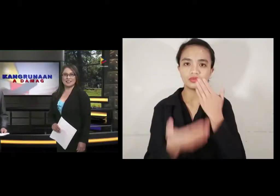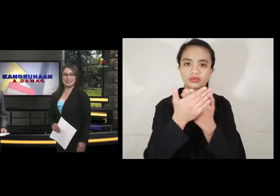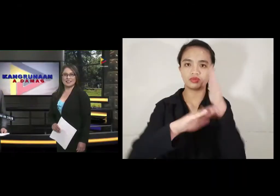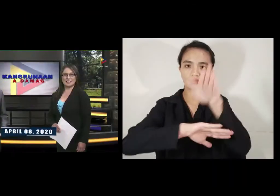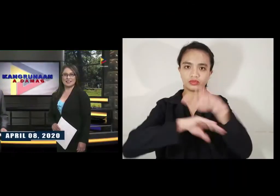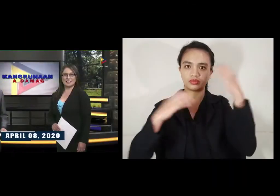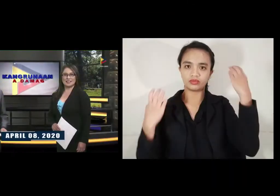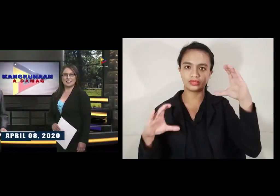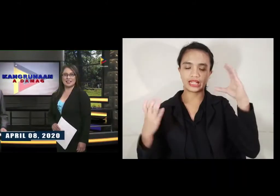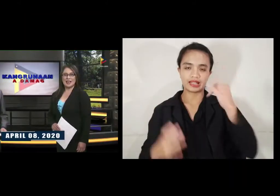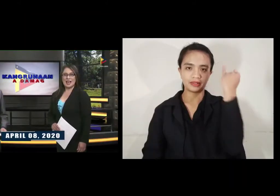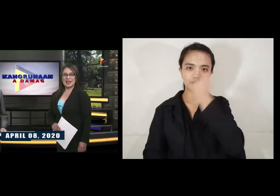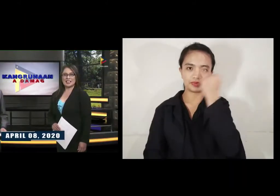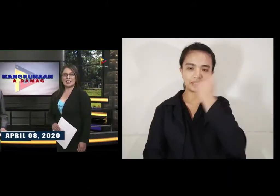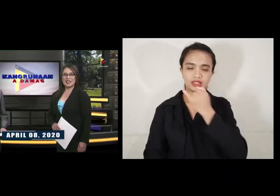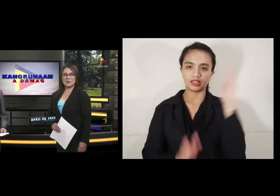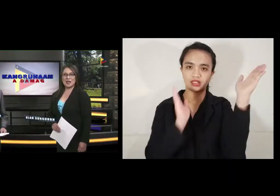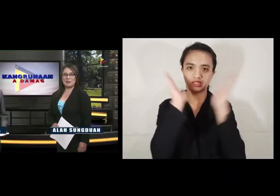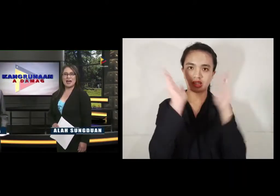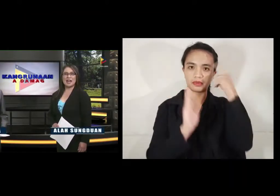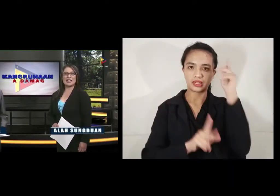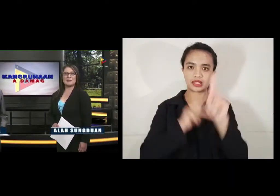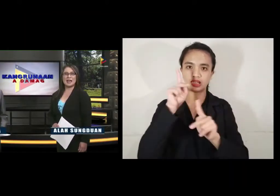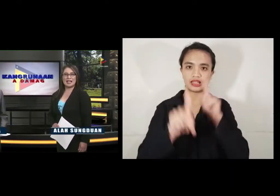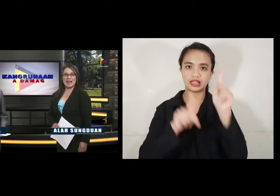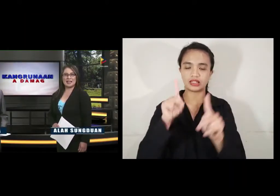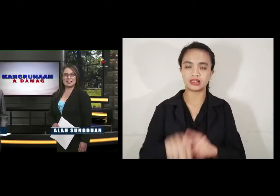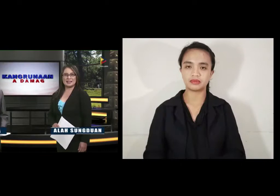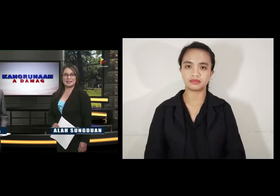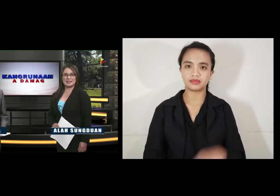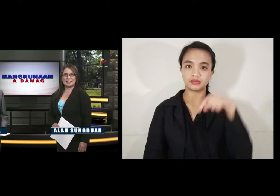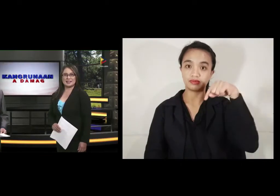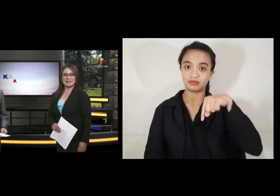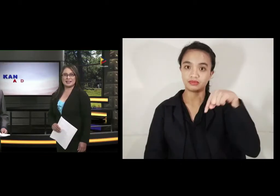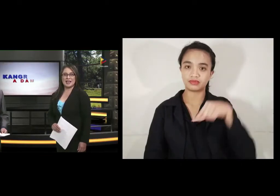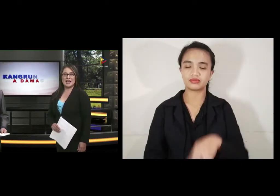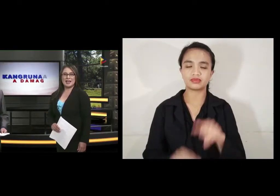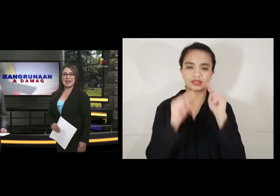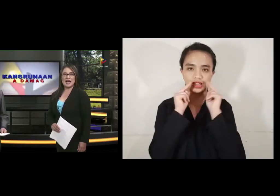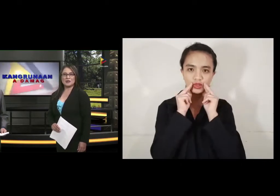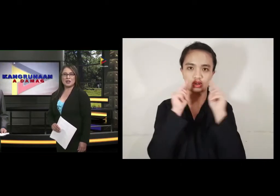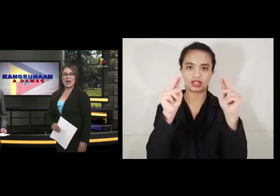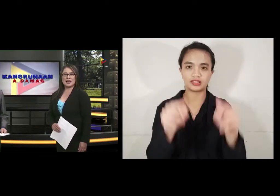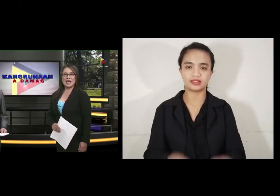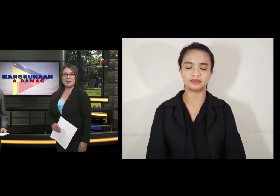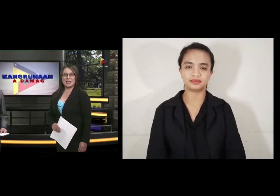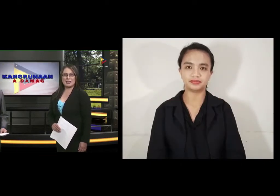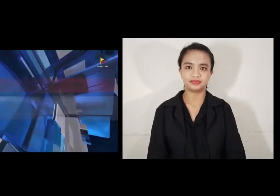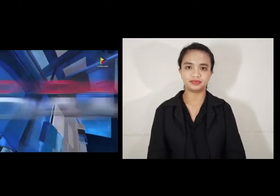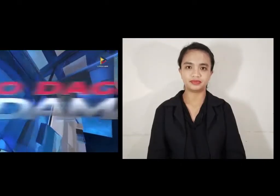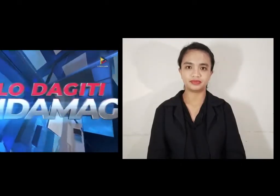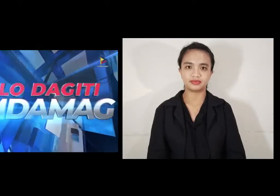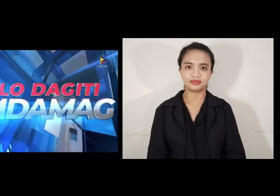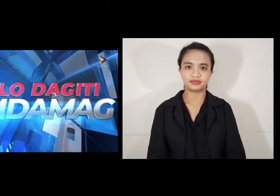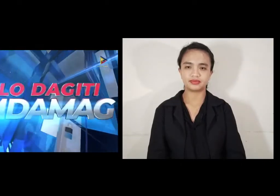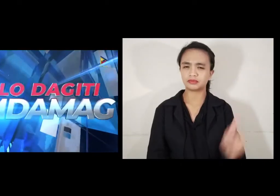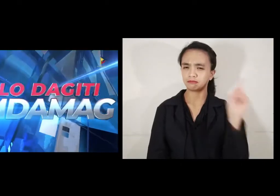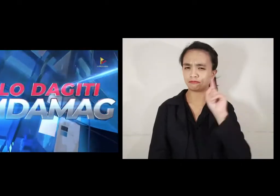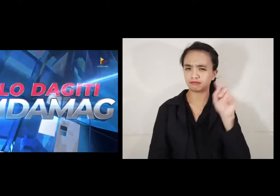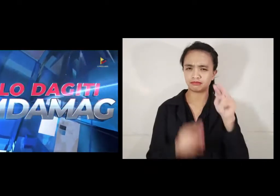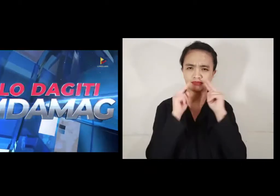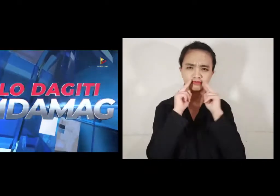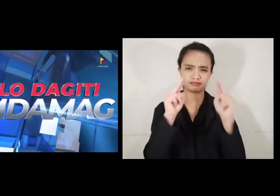Naimbagabalem Cordillera ken Ilocanja. Agserserbi para iti pagilyan. Daytoy iti Kang Damag.